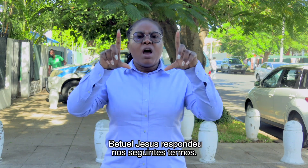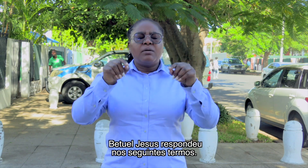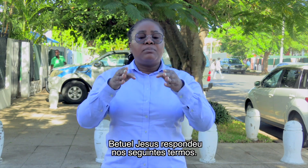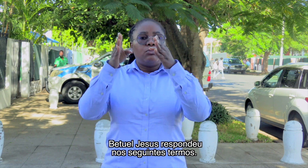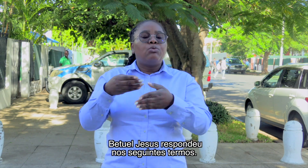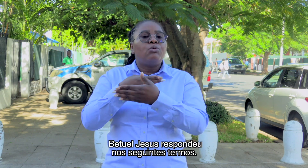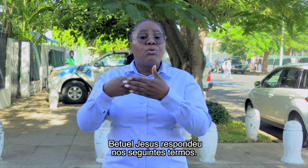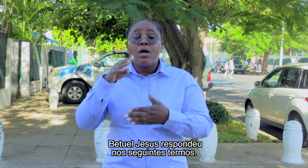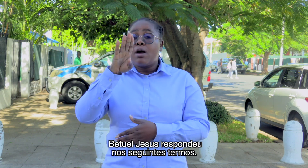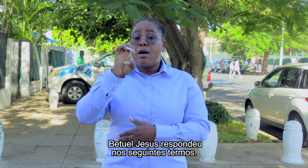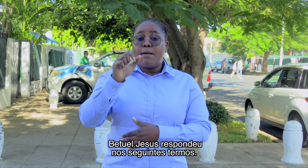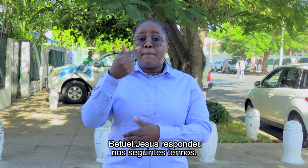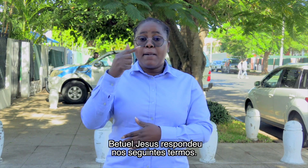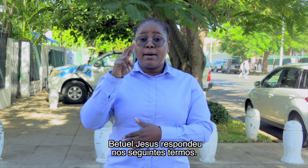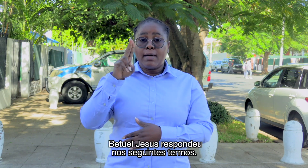seguintes termos.